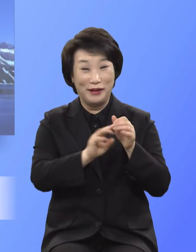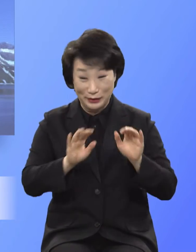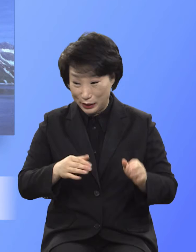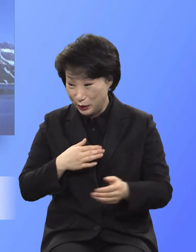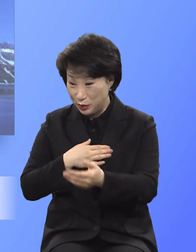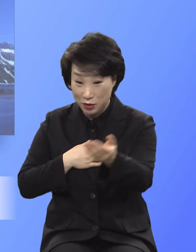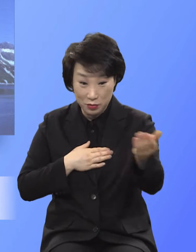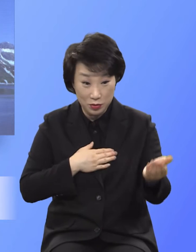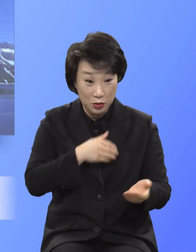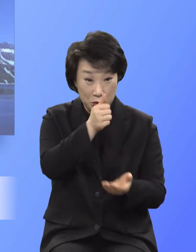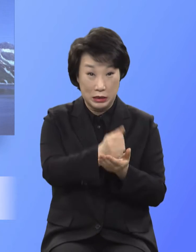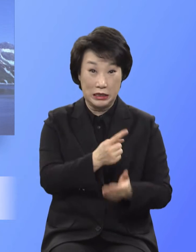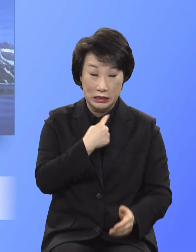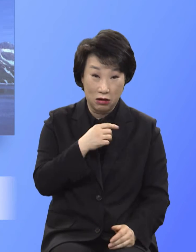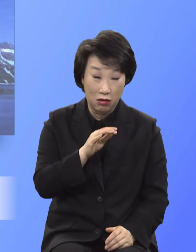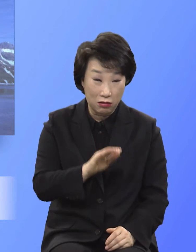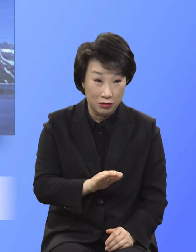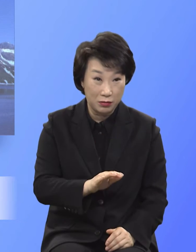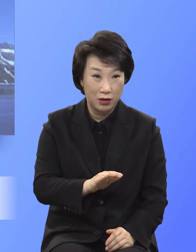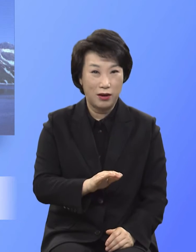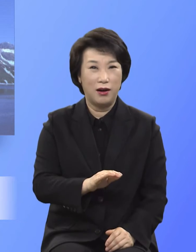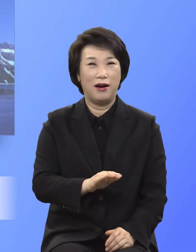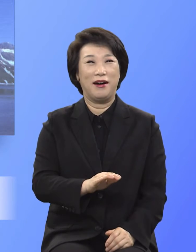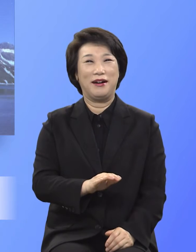사람은 죄를 범하면